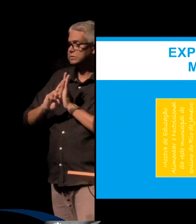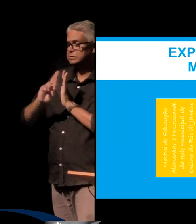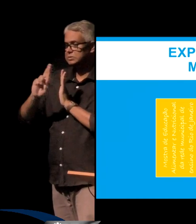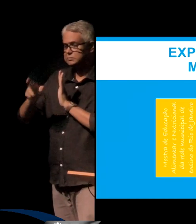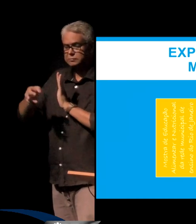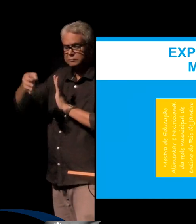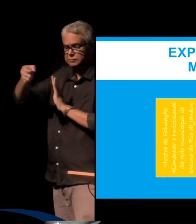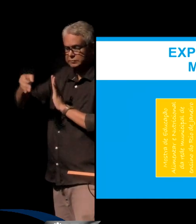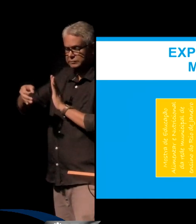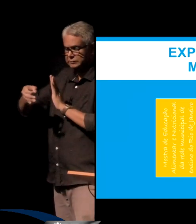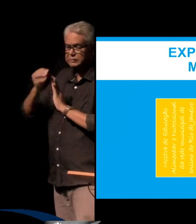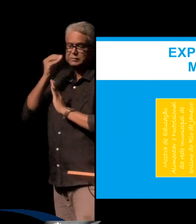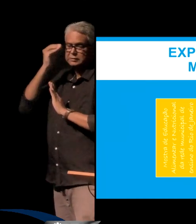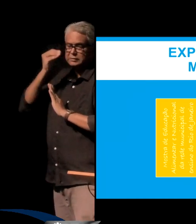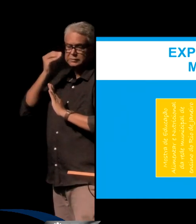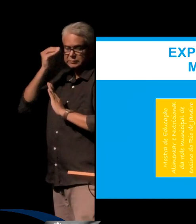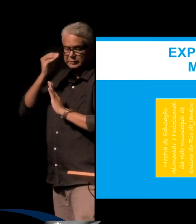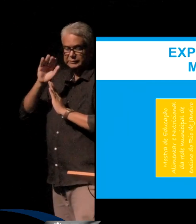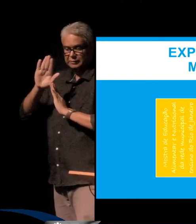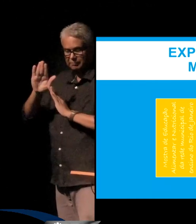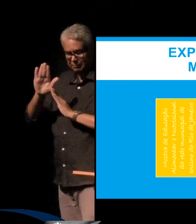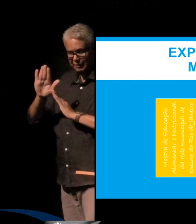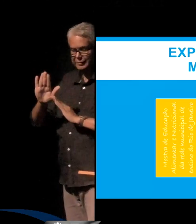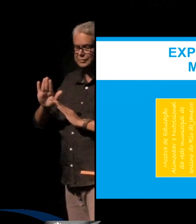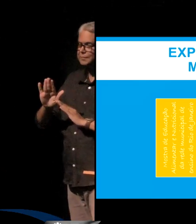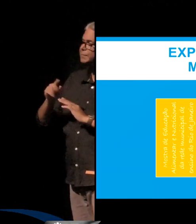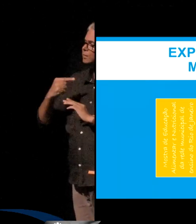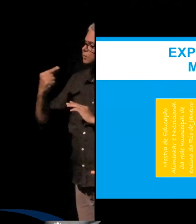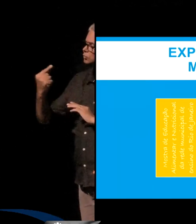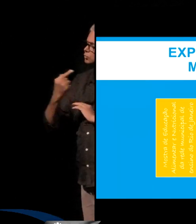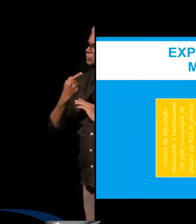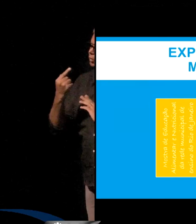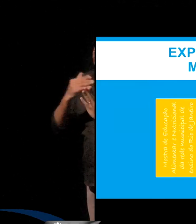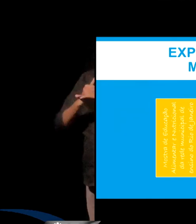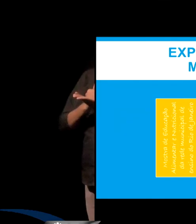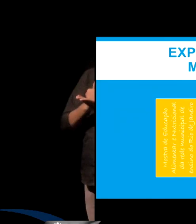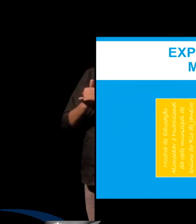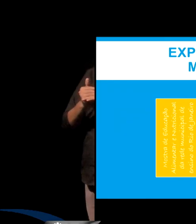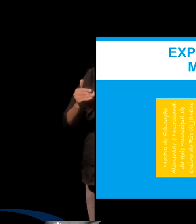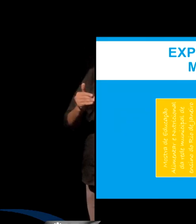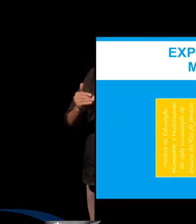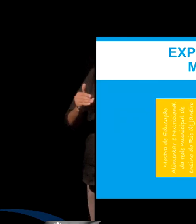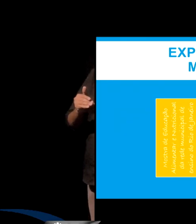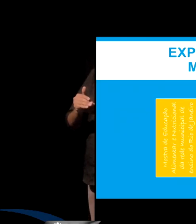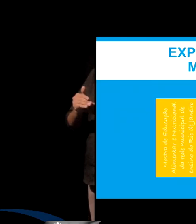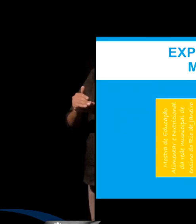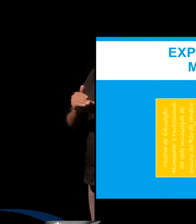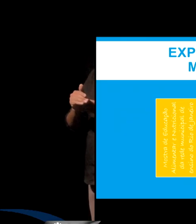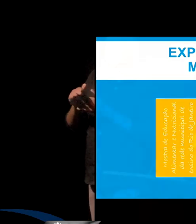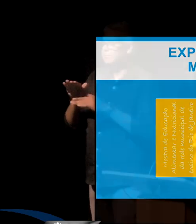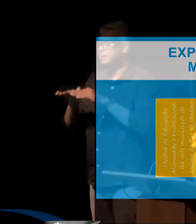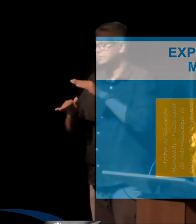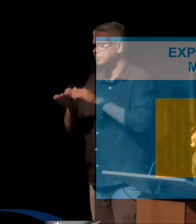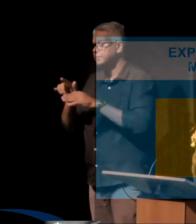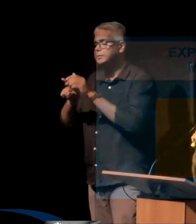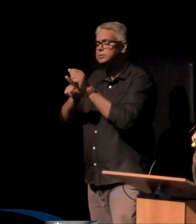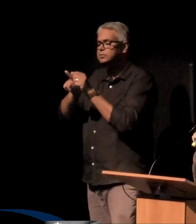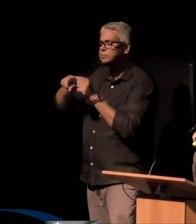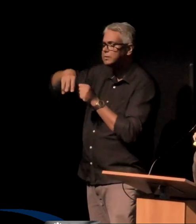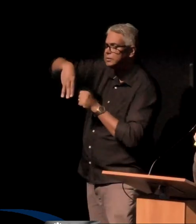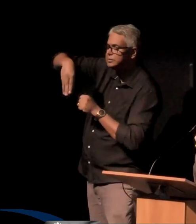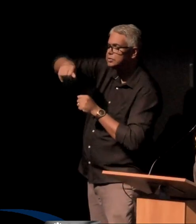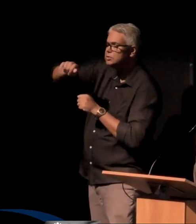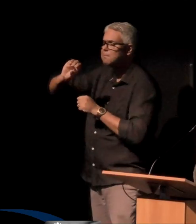das ações de am para mostrar para você mas a gente começou isso em maio se eu não me engano